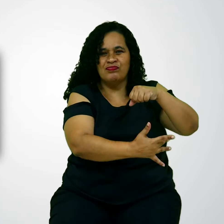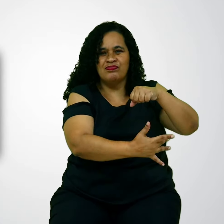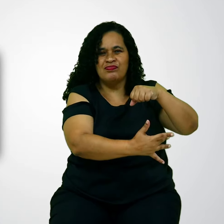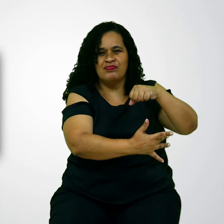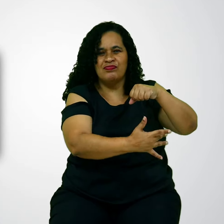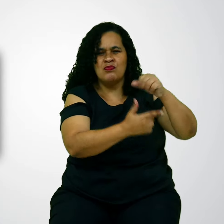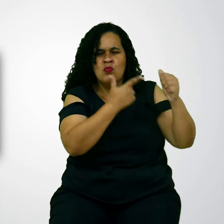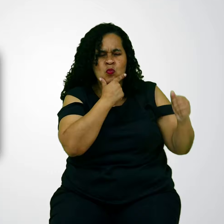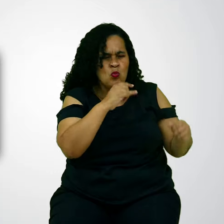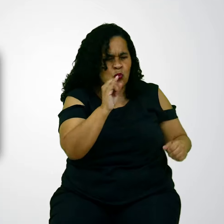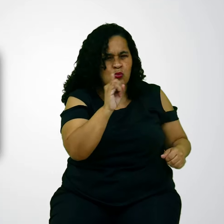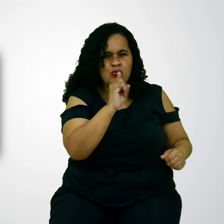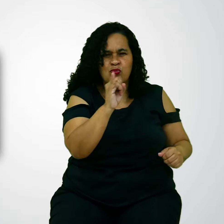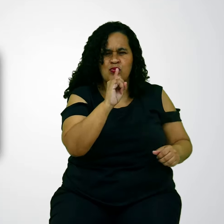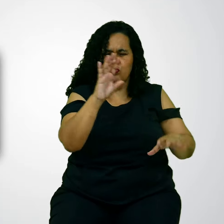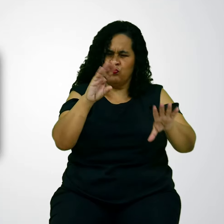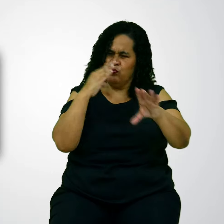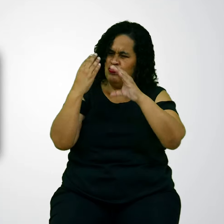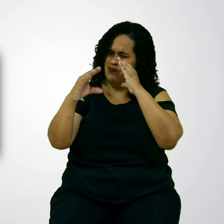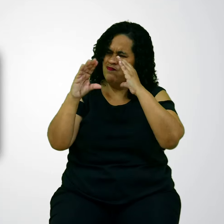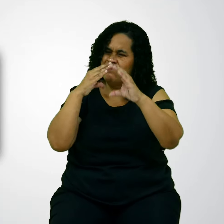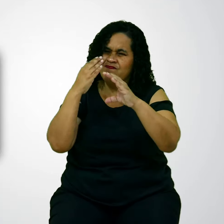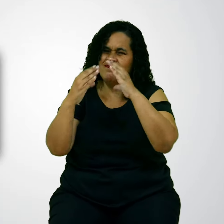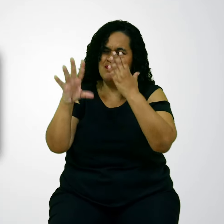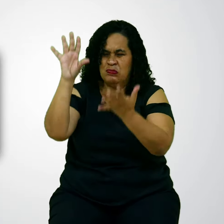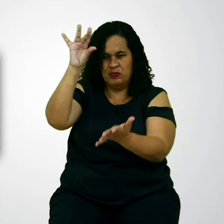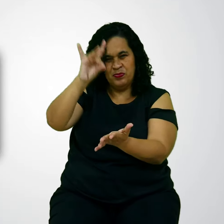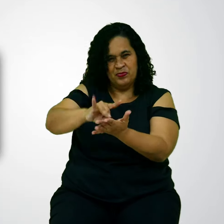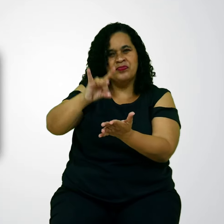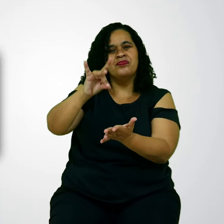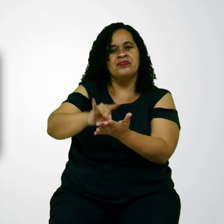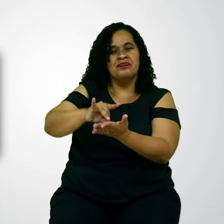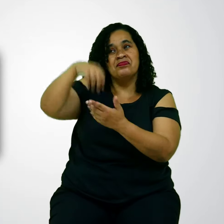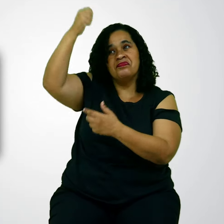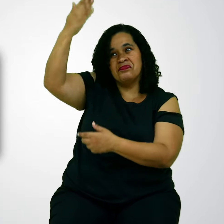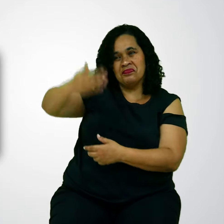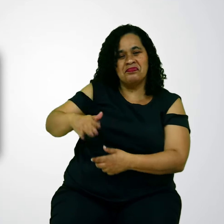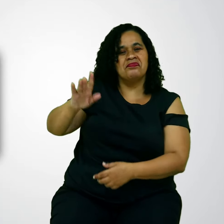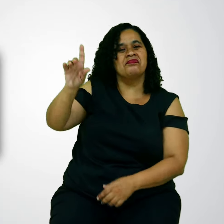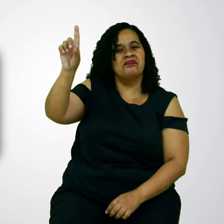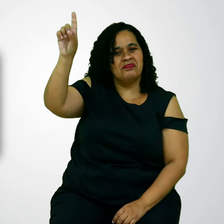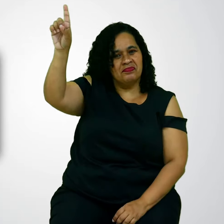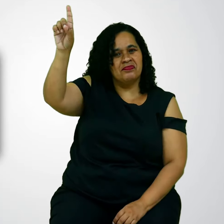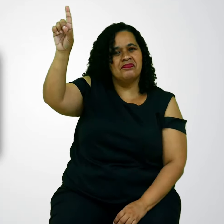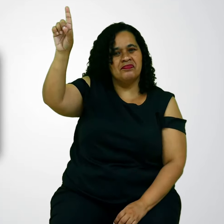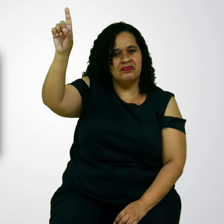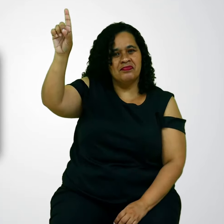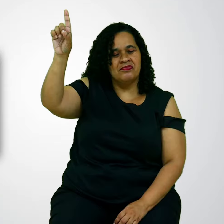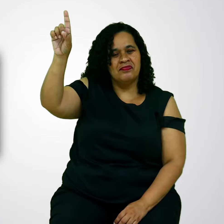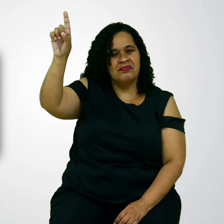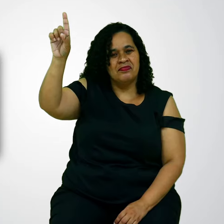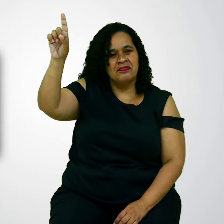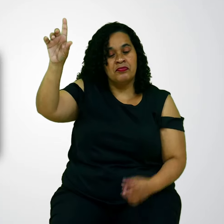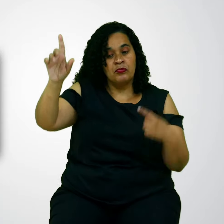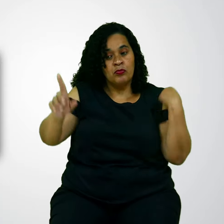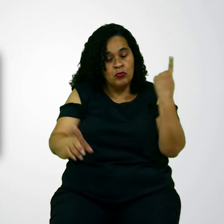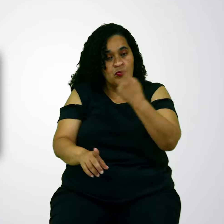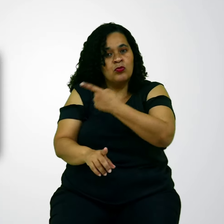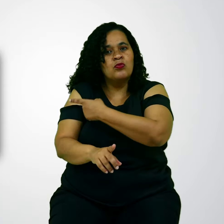com sinceridade, com honestidade diante de Deus, e eles ofertavam o melhor. Nós temos o nosso melhor